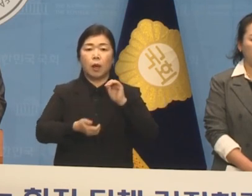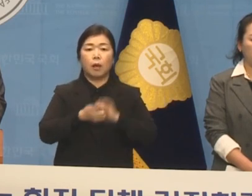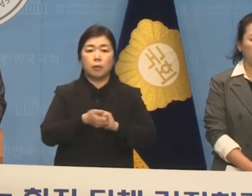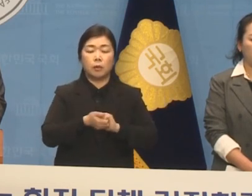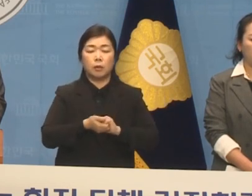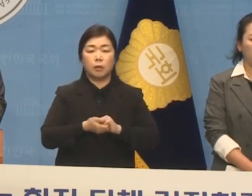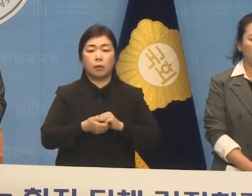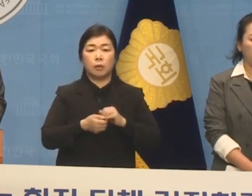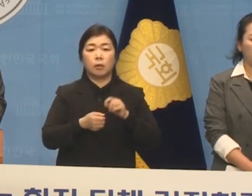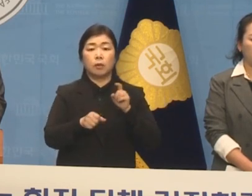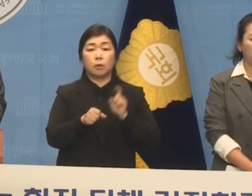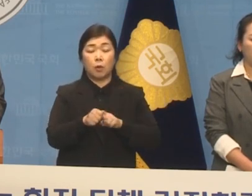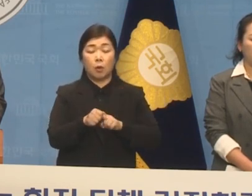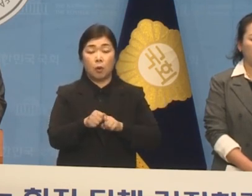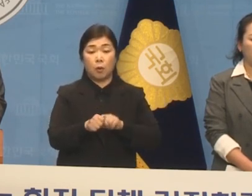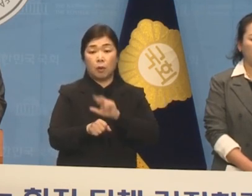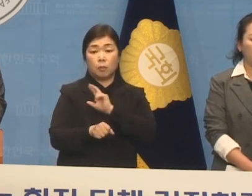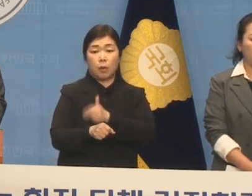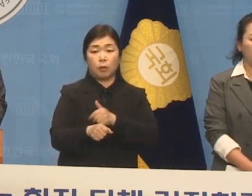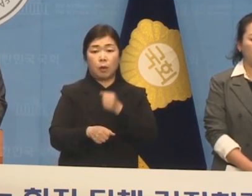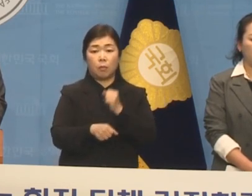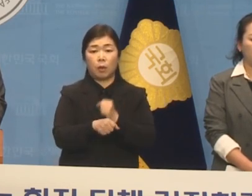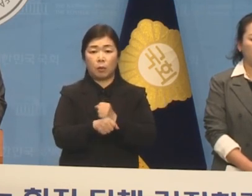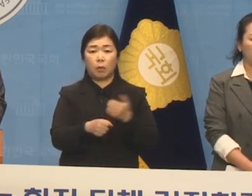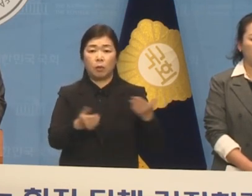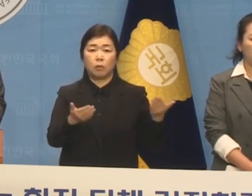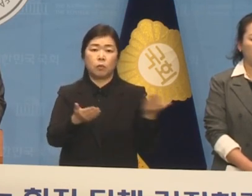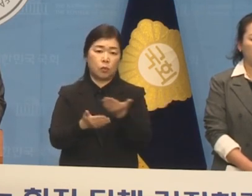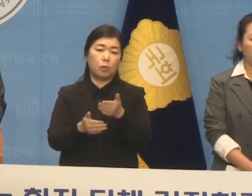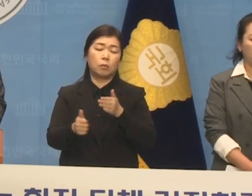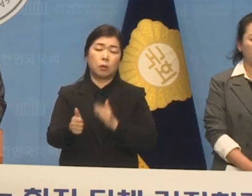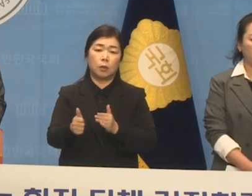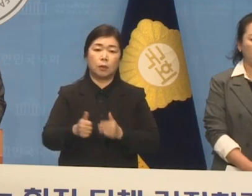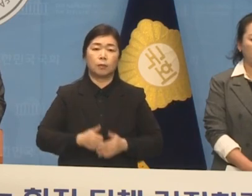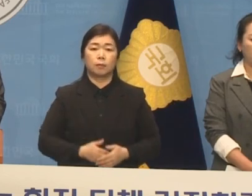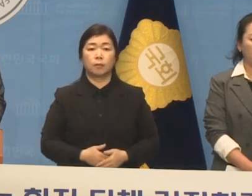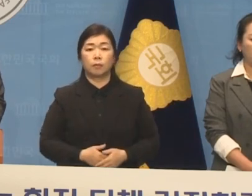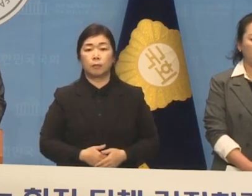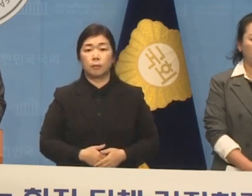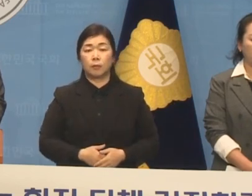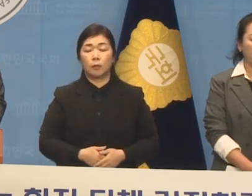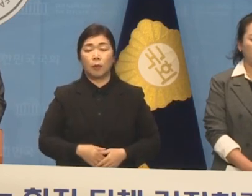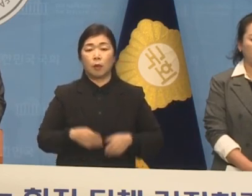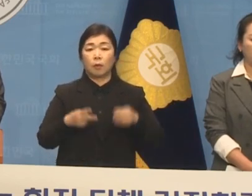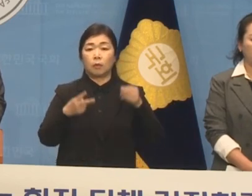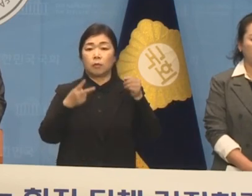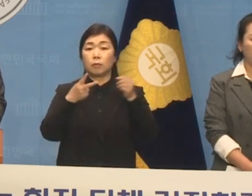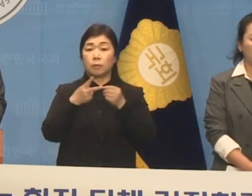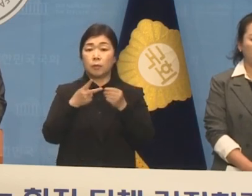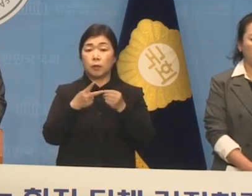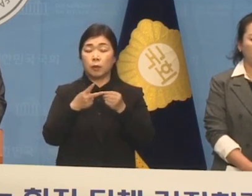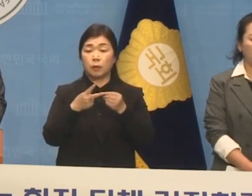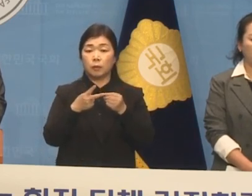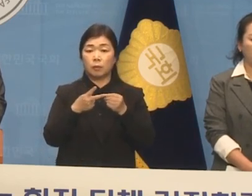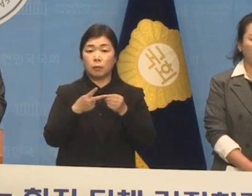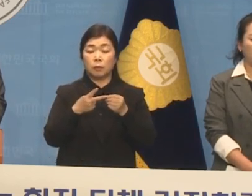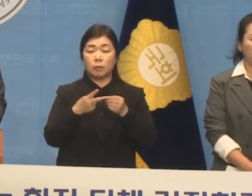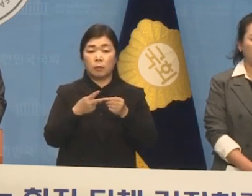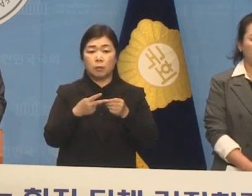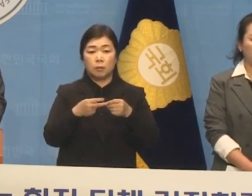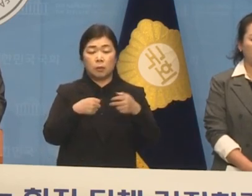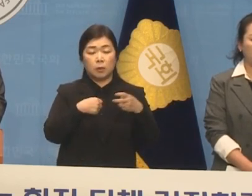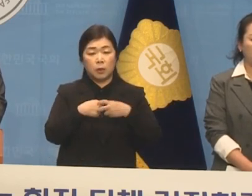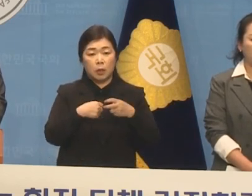또는 제한적 의사 면허를 발급하도록 합니다. 둘째, 진료